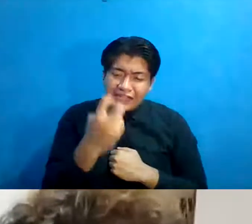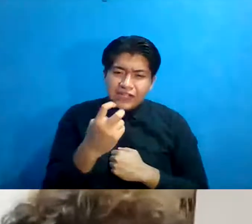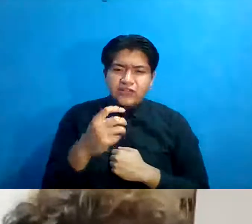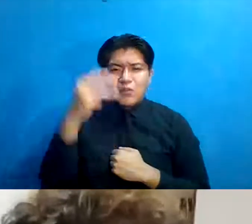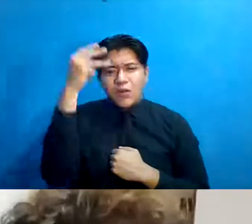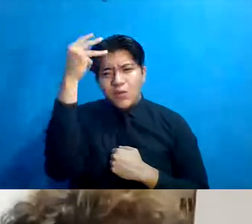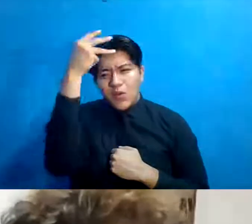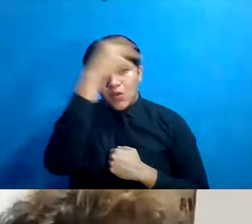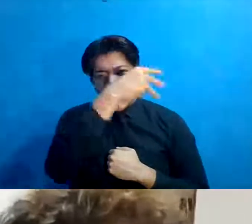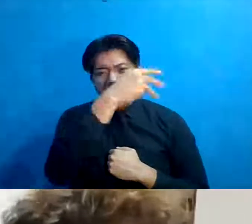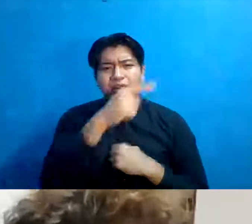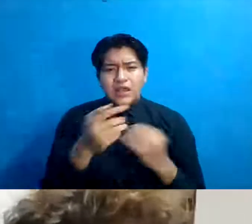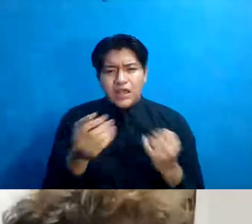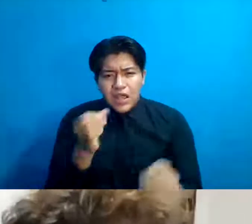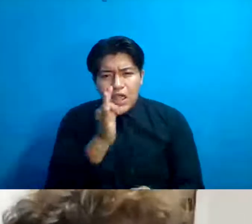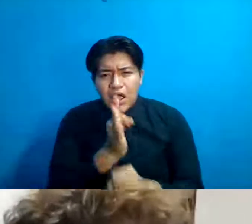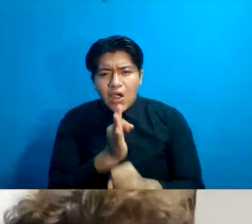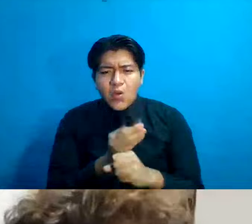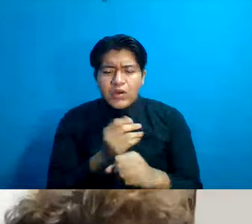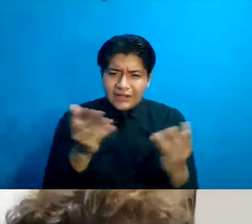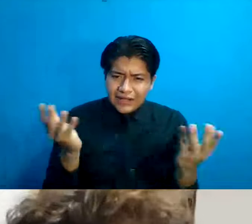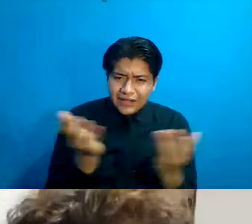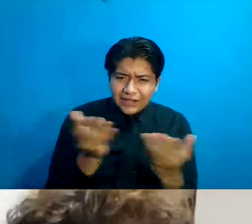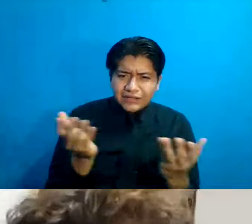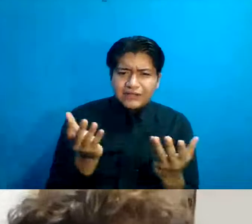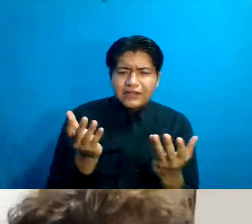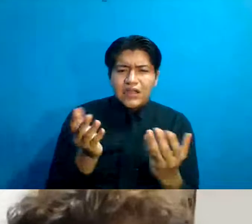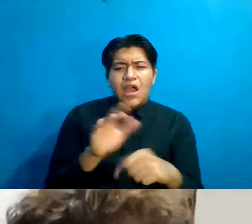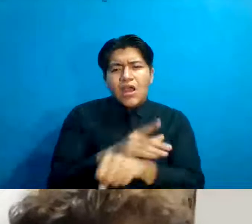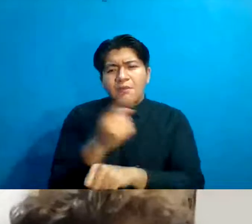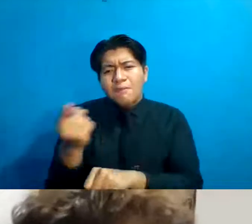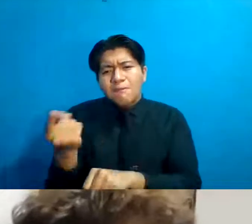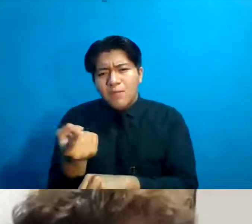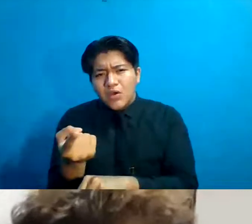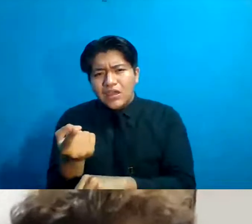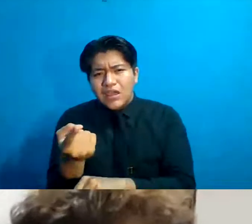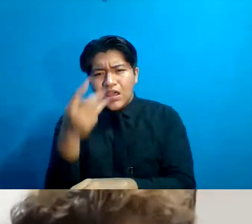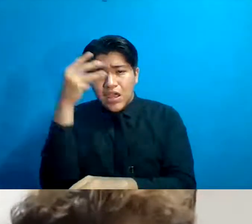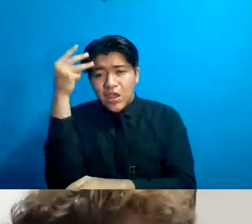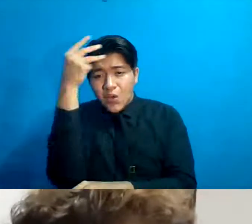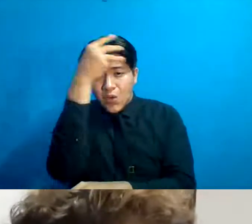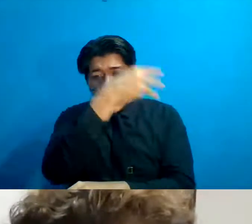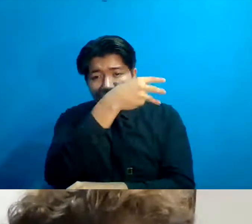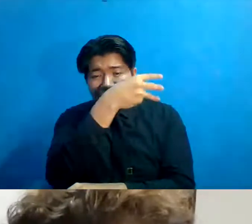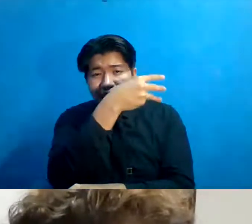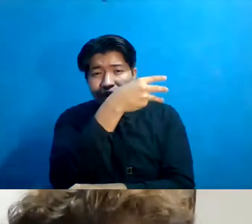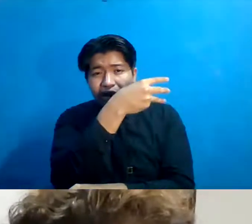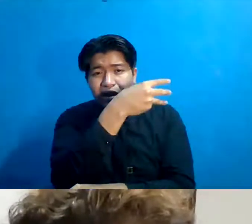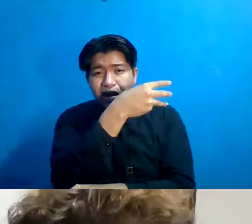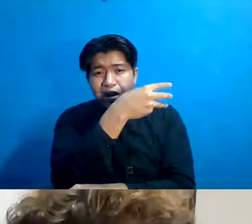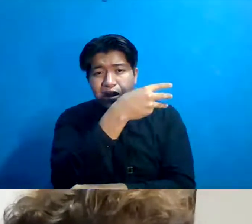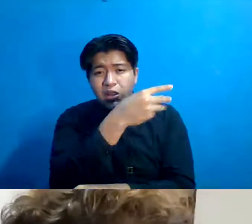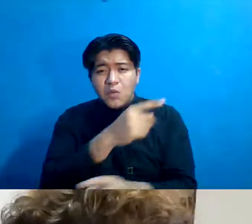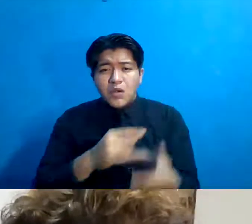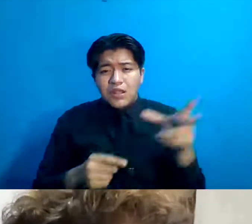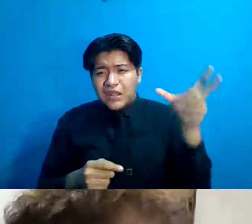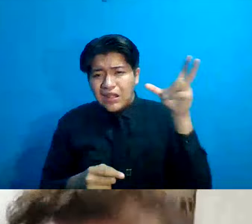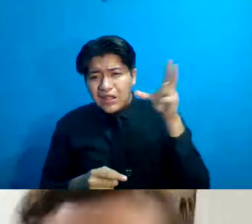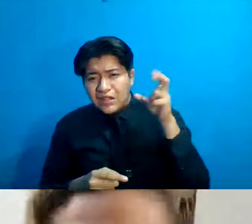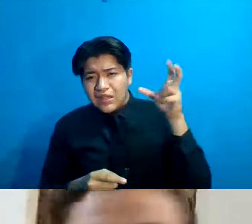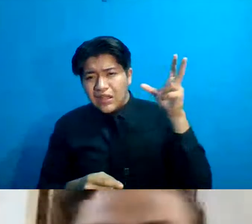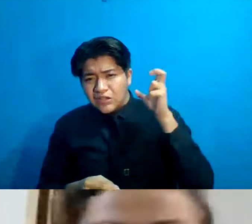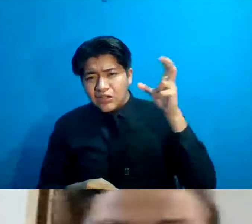William está realizando en este momento, porque él no solamente pues está escuchando lo que